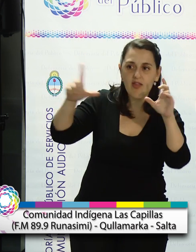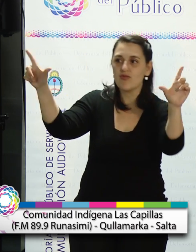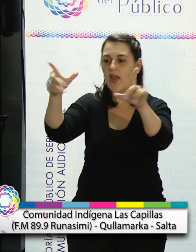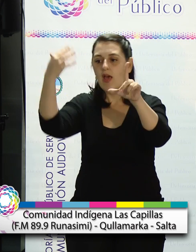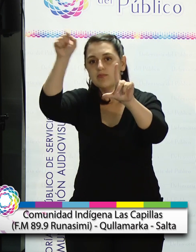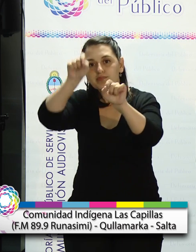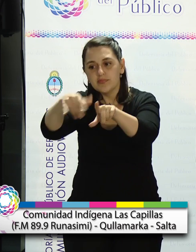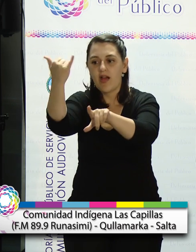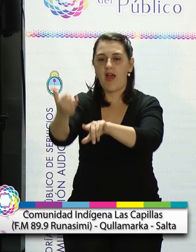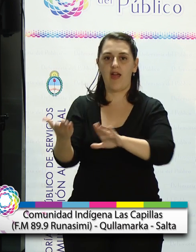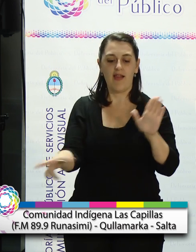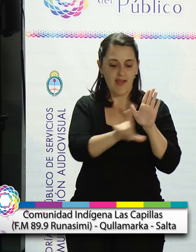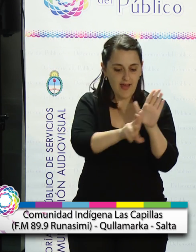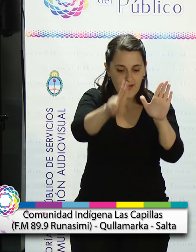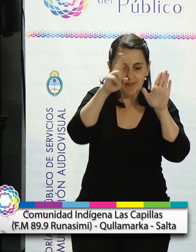propios.